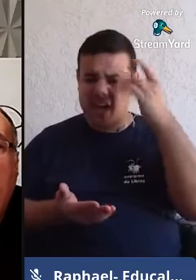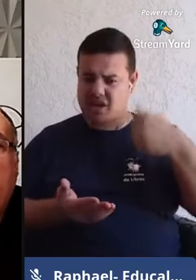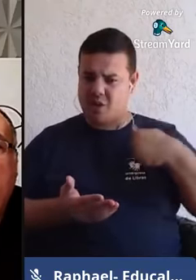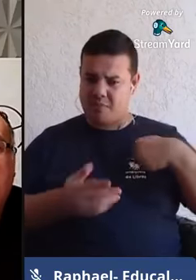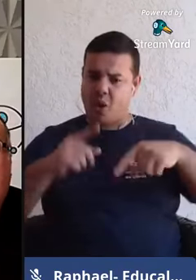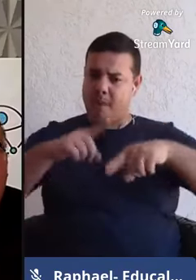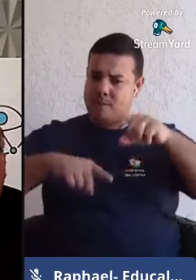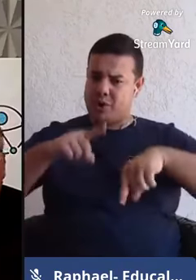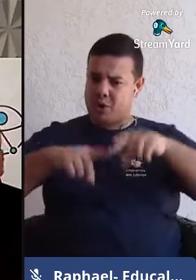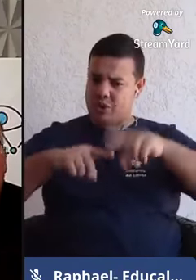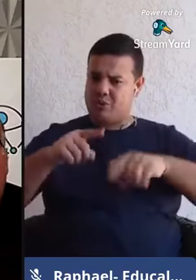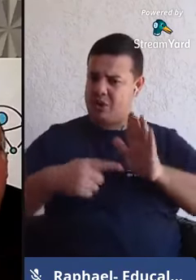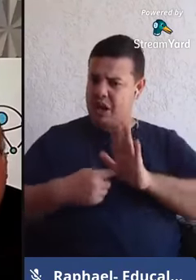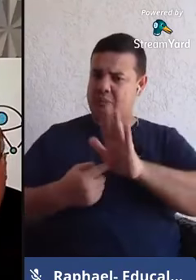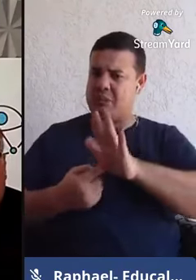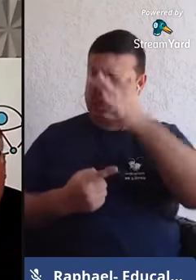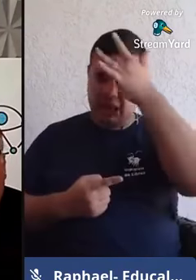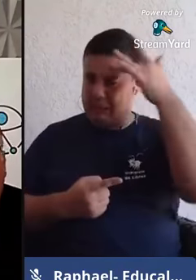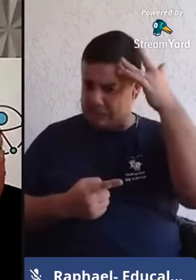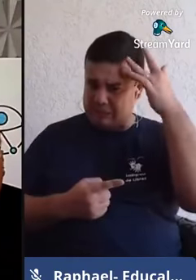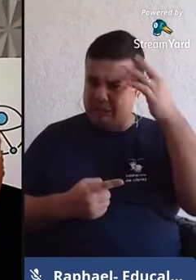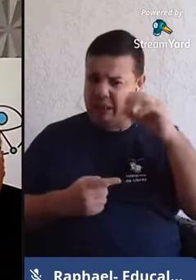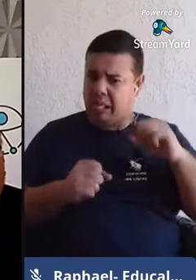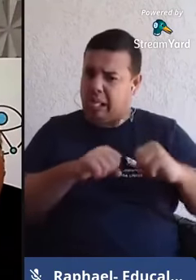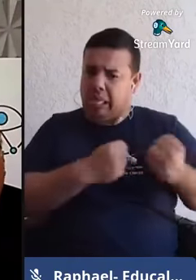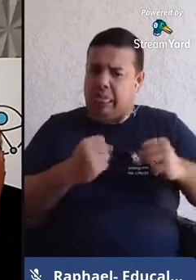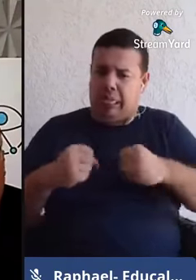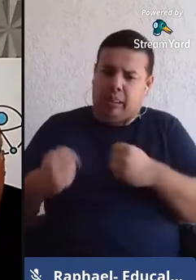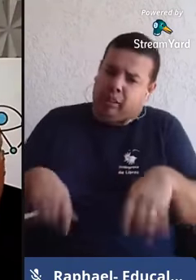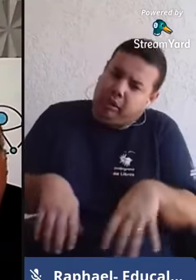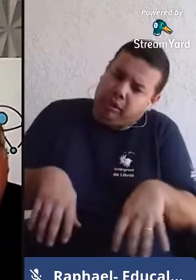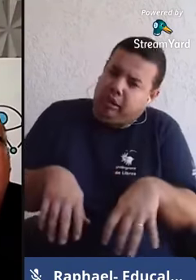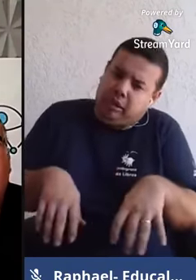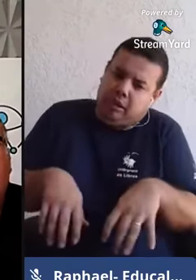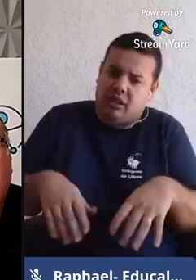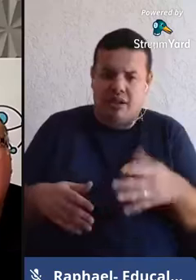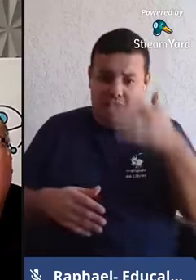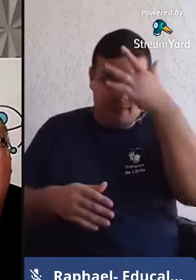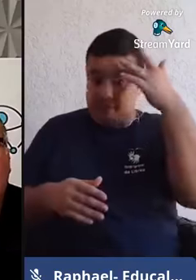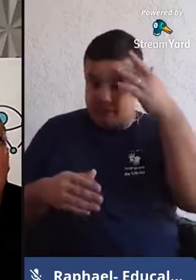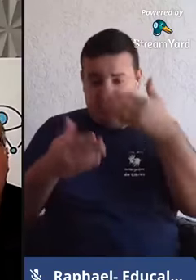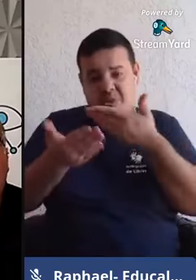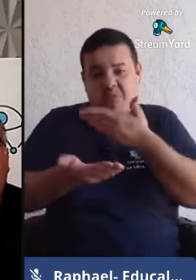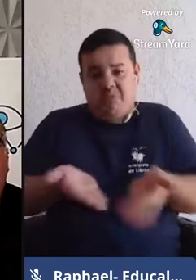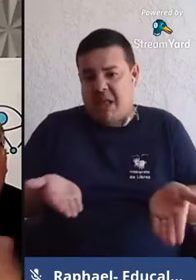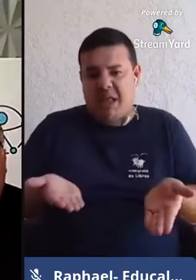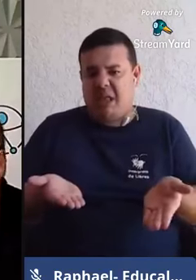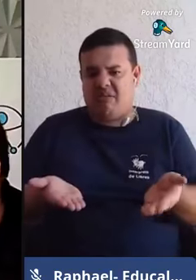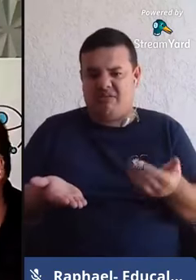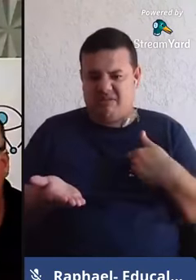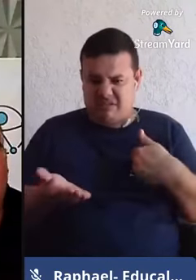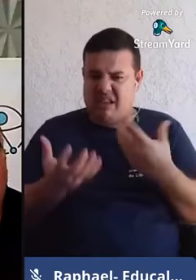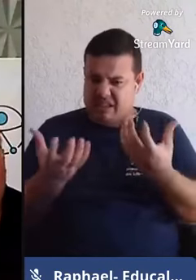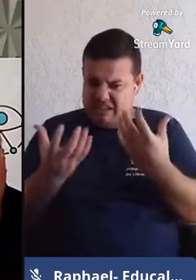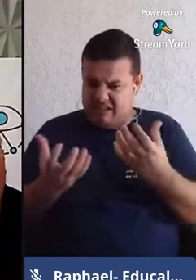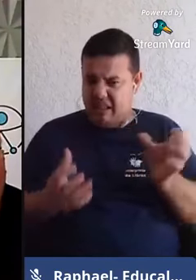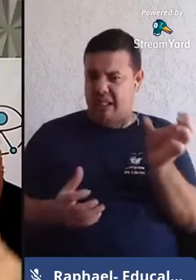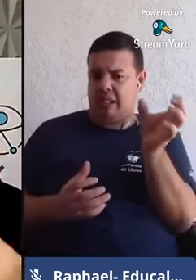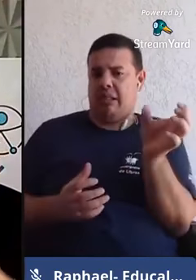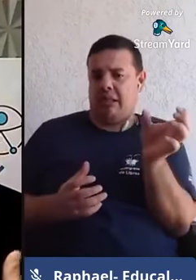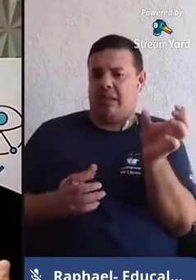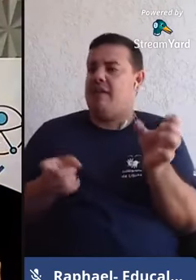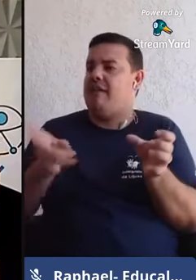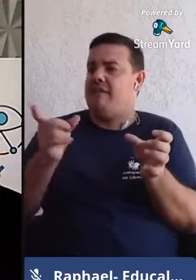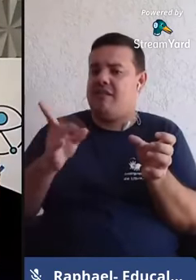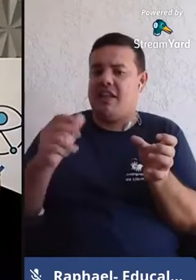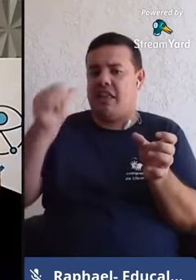ligado à imagem de um cara todo estourado, de um cara derrotado? Você acha que eu quero um cara todo torto segurando minha latinha de refrigerante? Eu